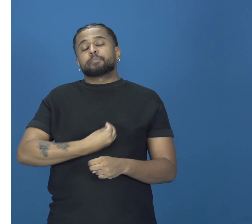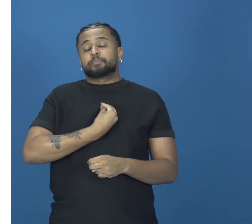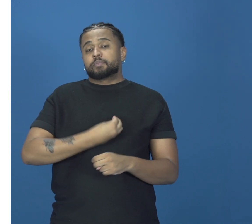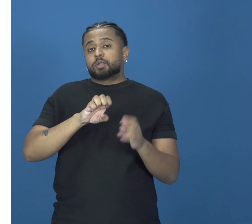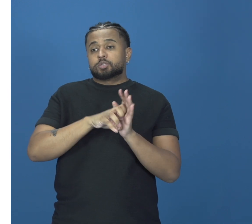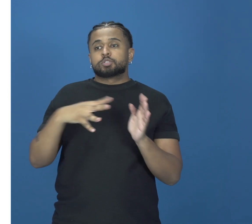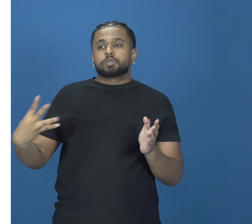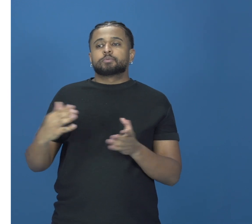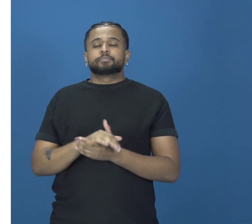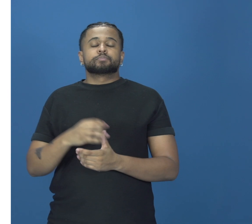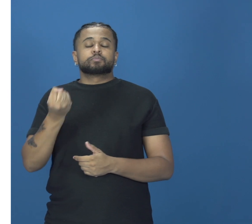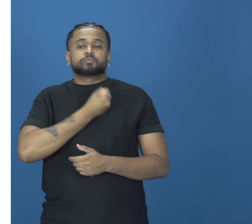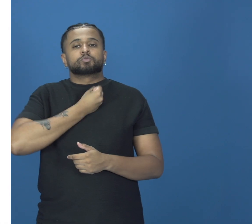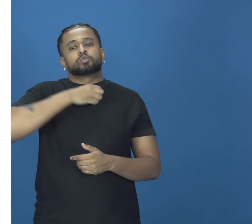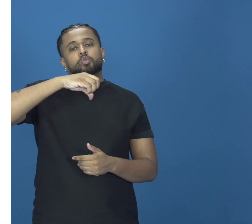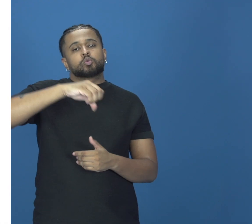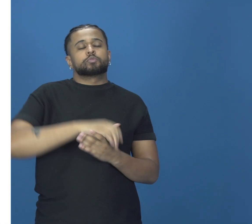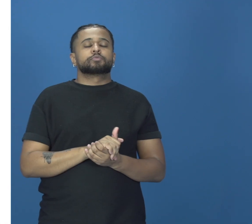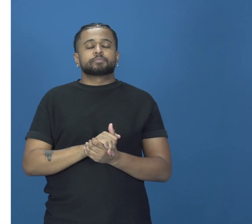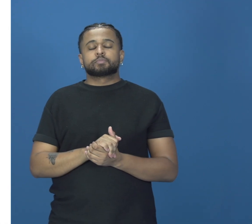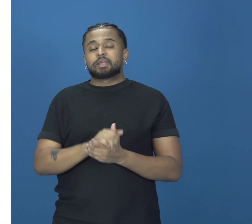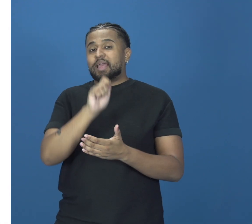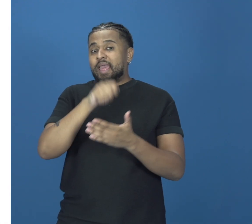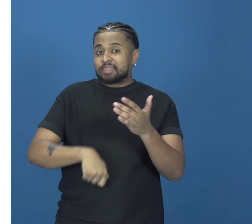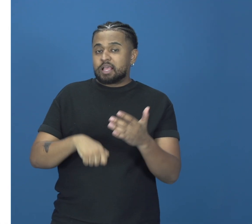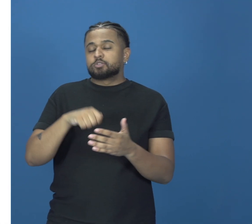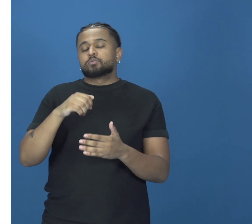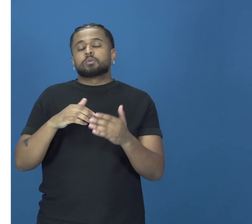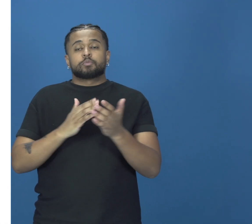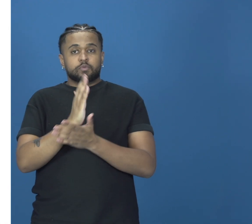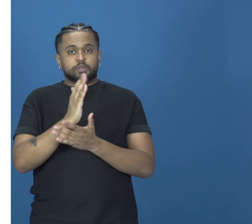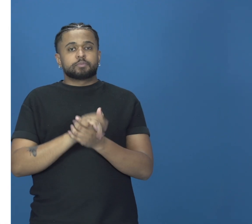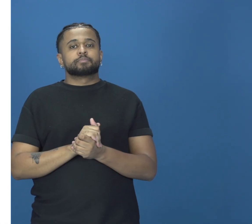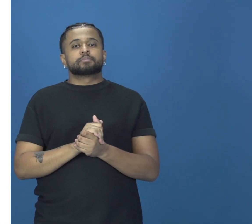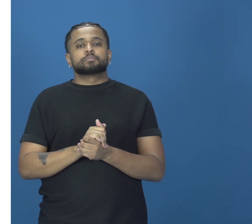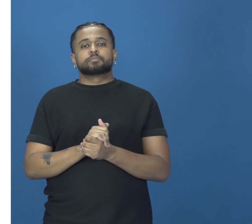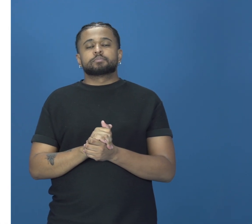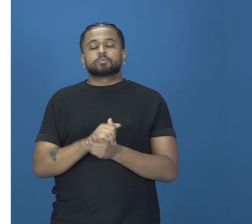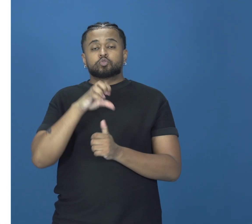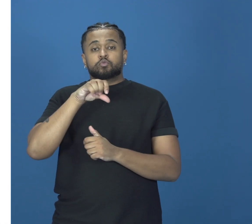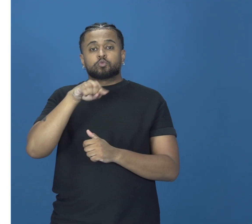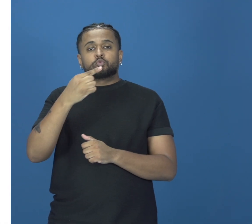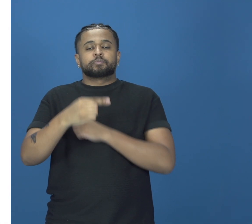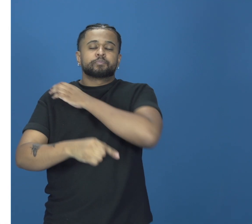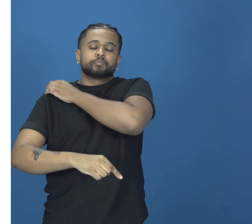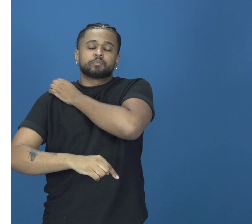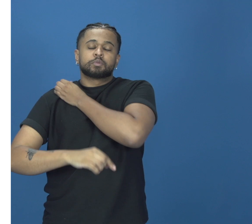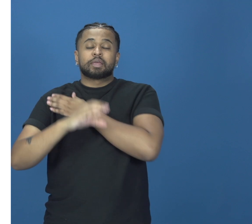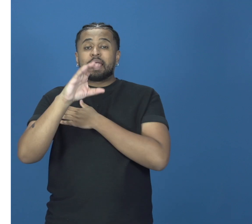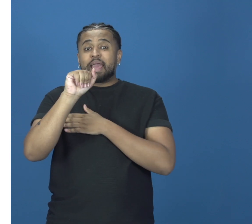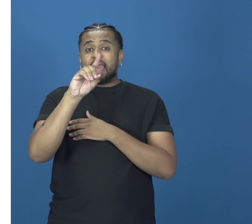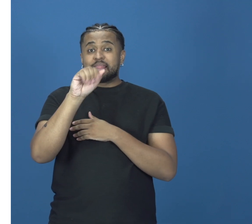edital. Número 9. Do cadastro dos aprovados. 9.1. O cadastro